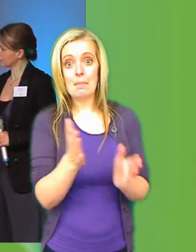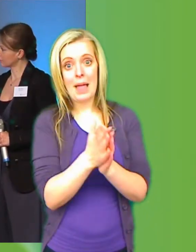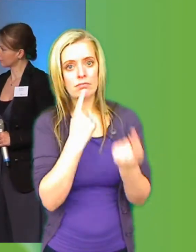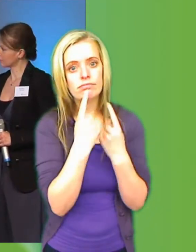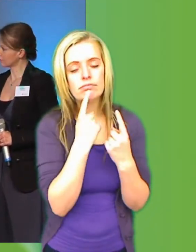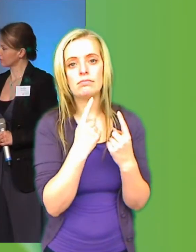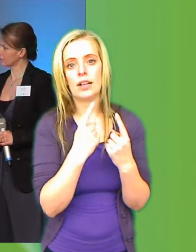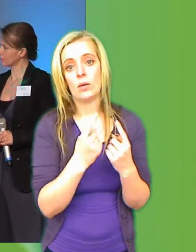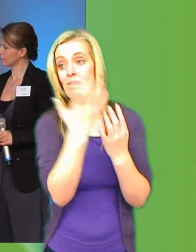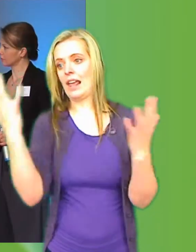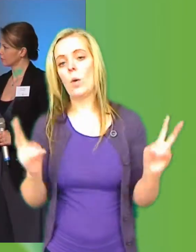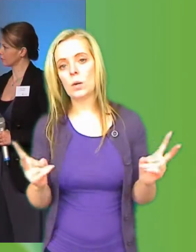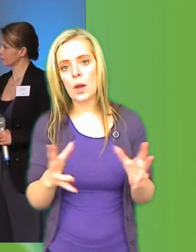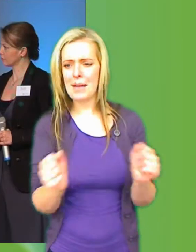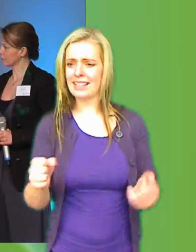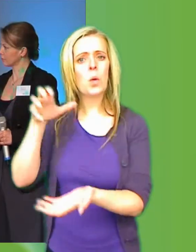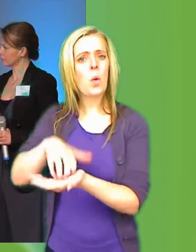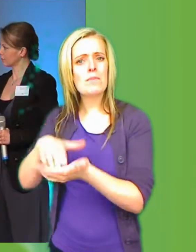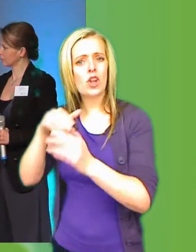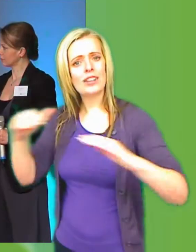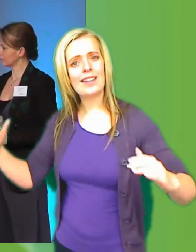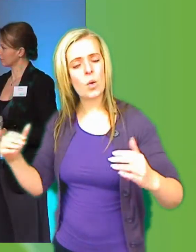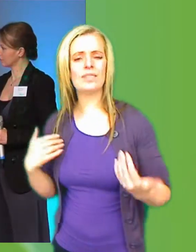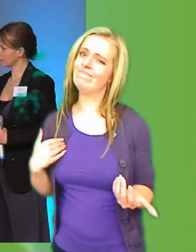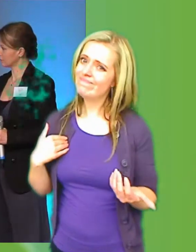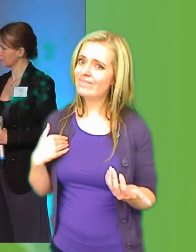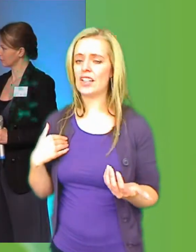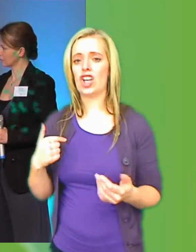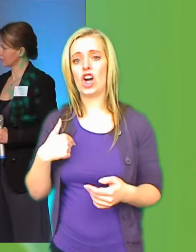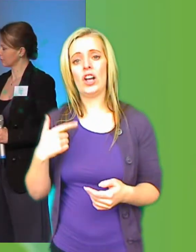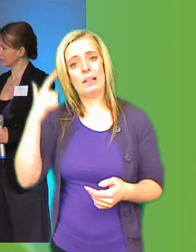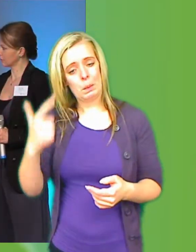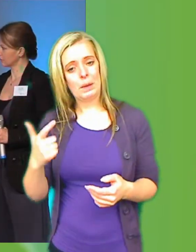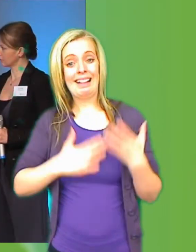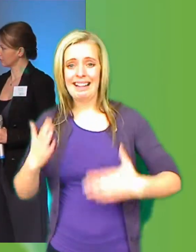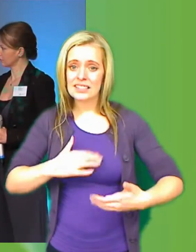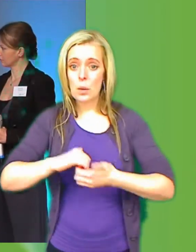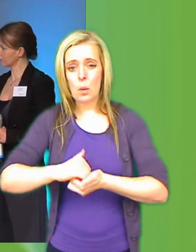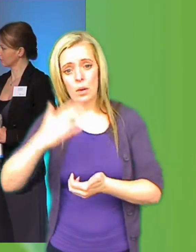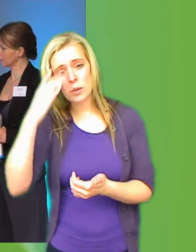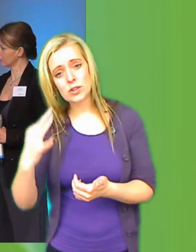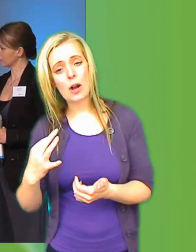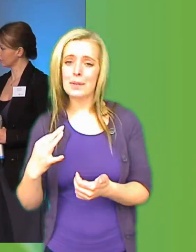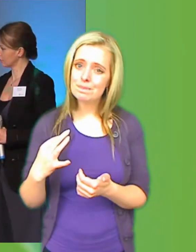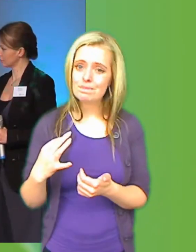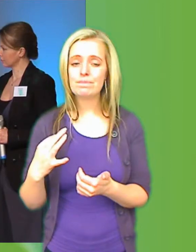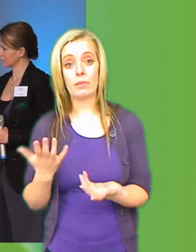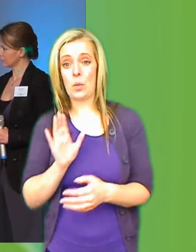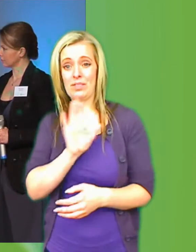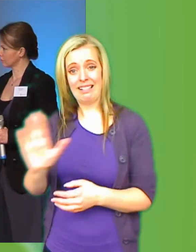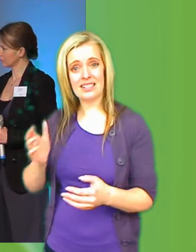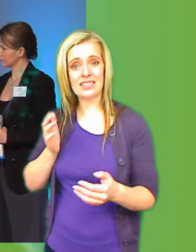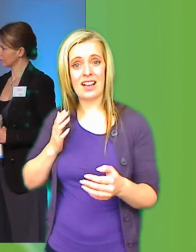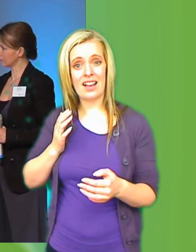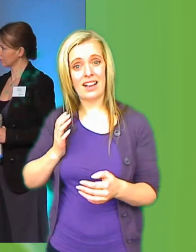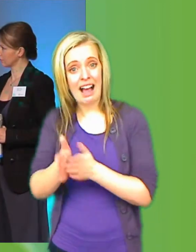ute på kommunal nivå är jag rädd att intresset och kunskapen och engagemanget är